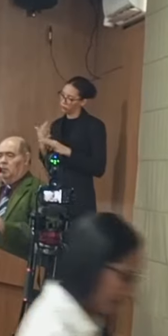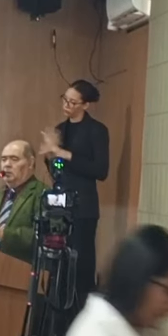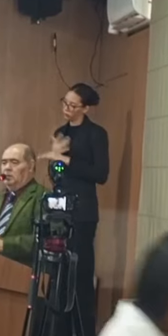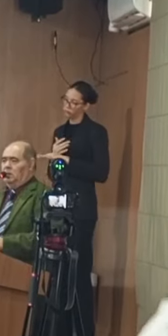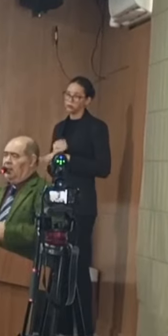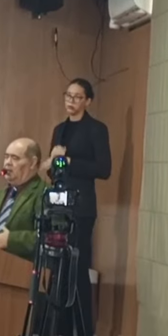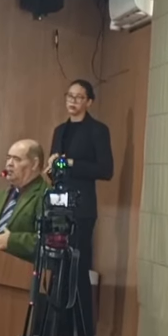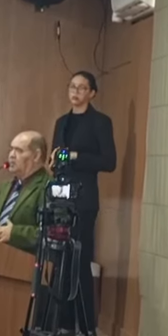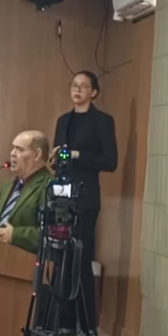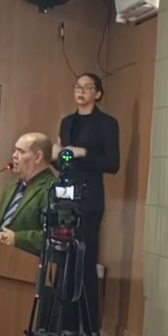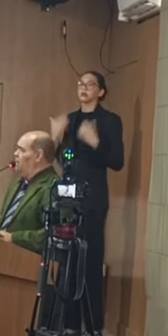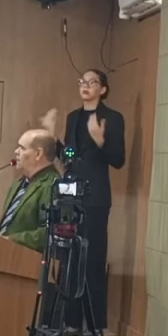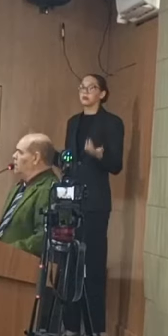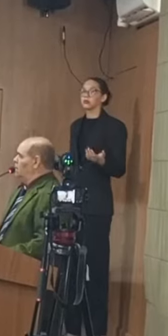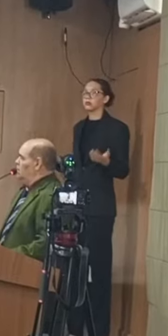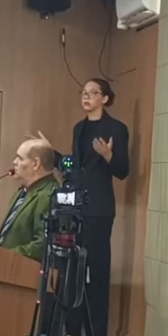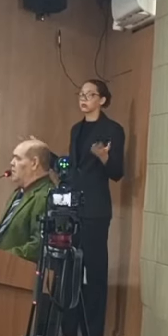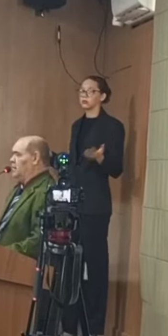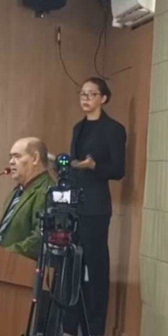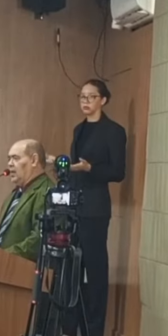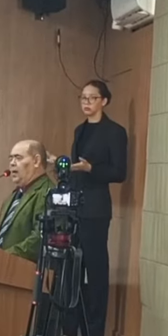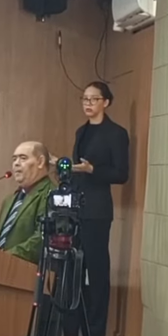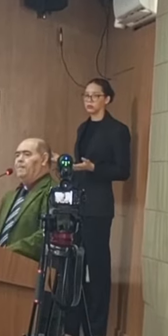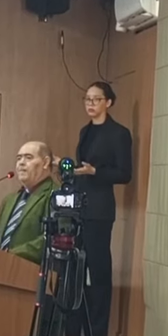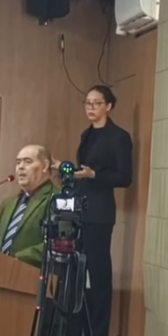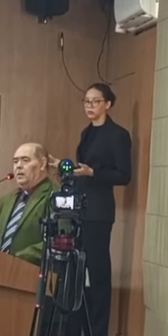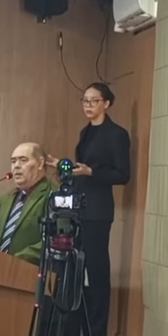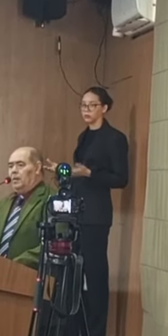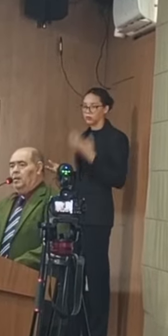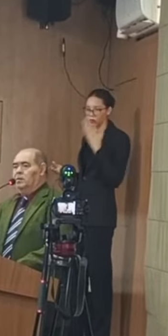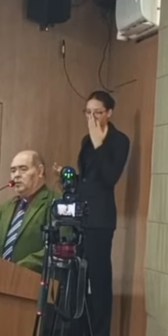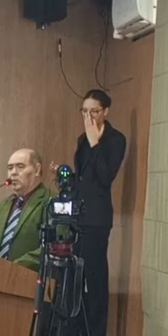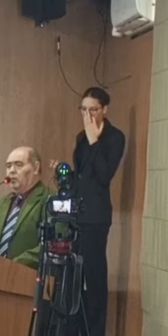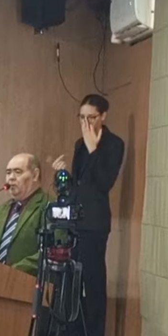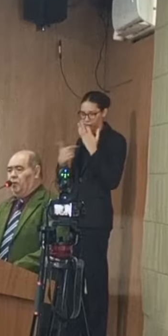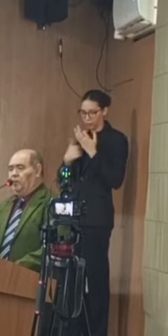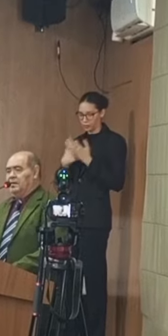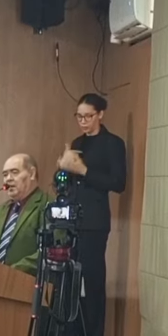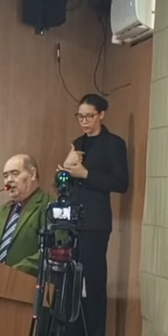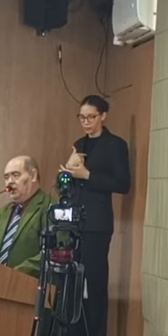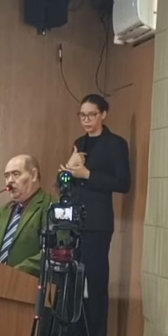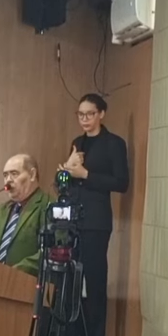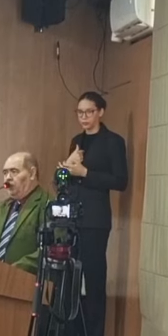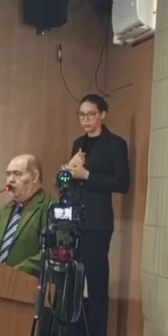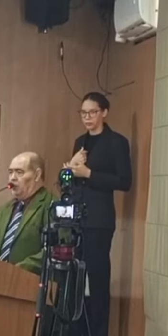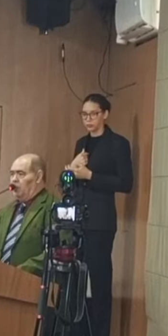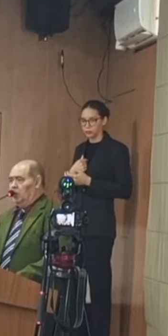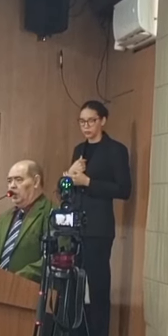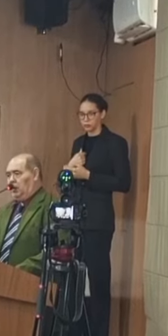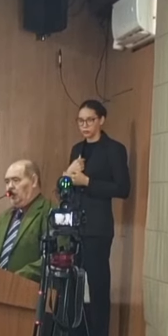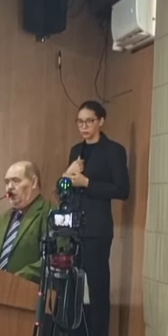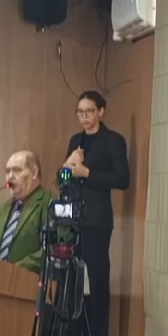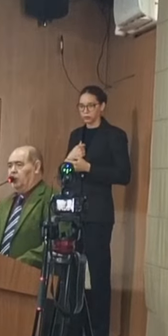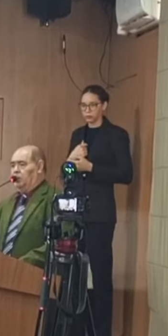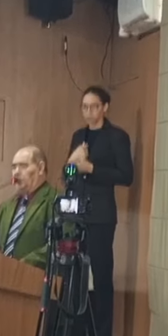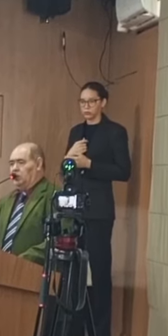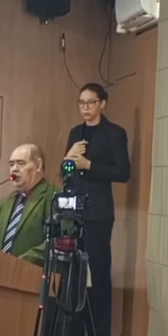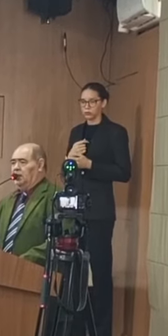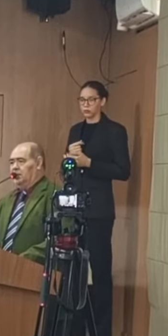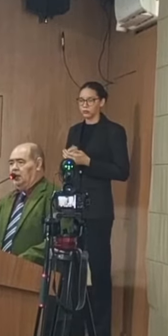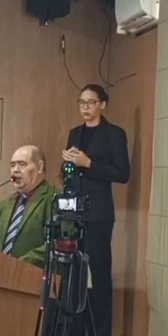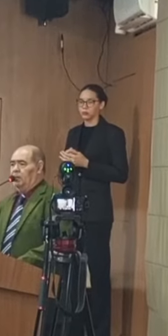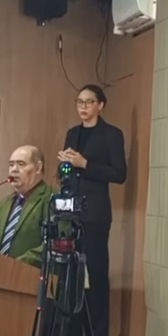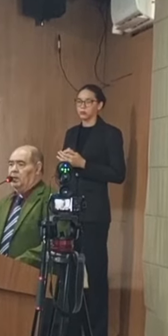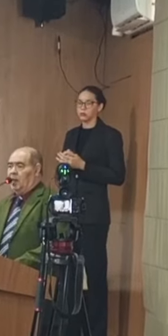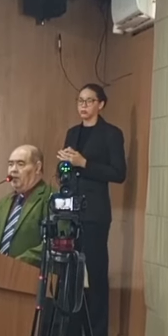Então, desde já, já está, eu estou, vou fazer aqui o requerimento,